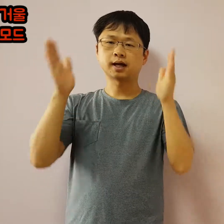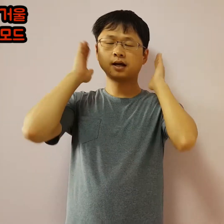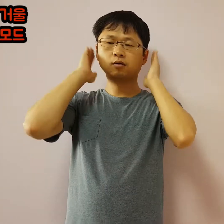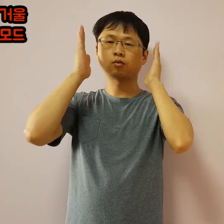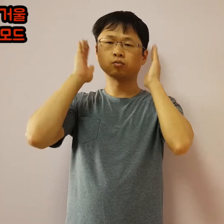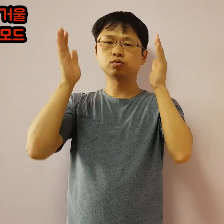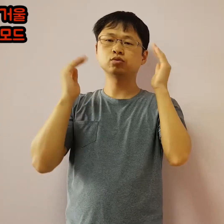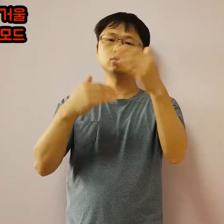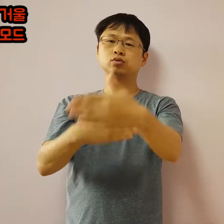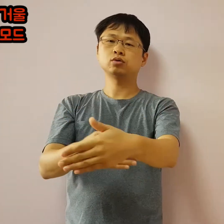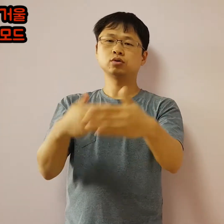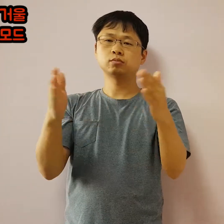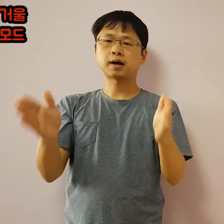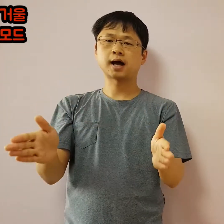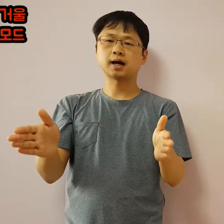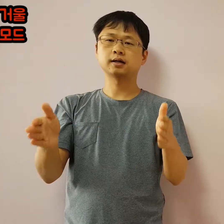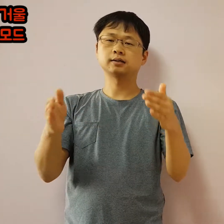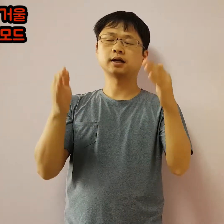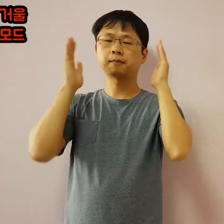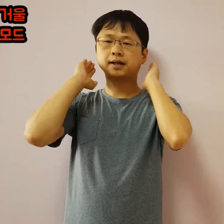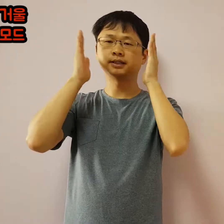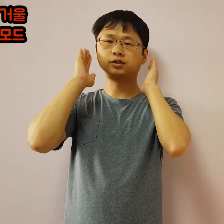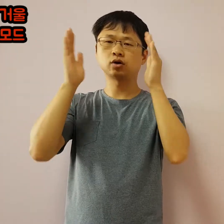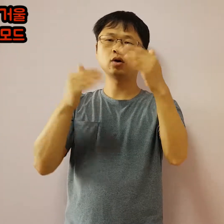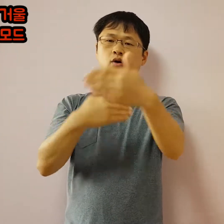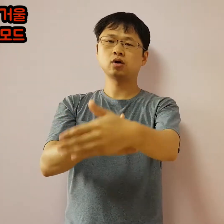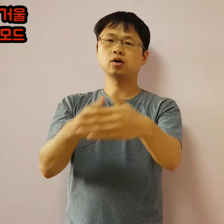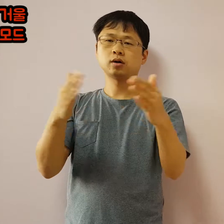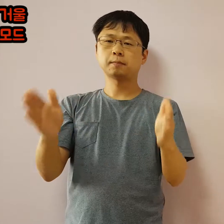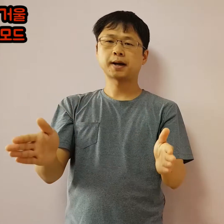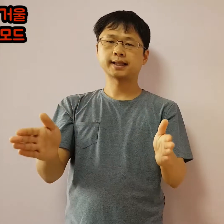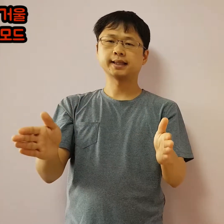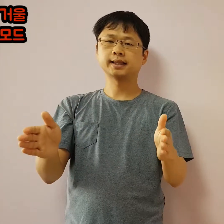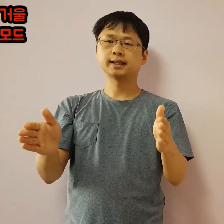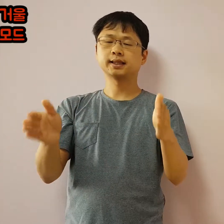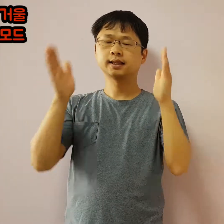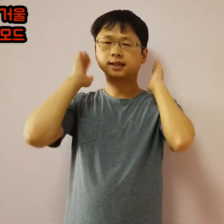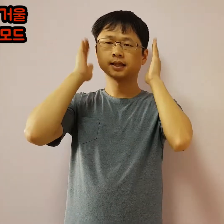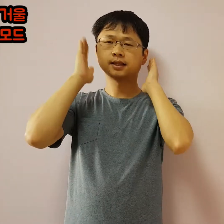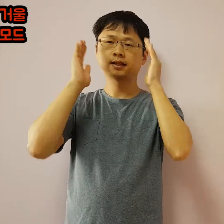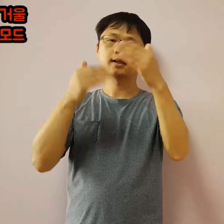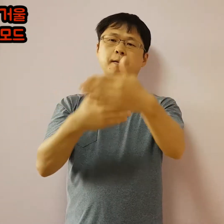반입니다. 공부방. 그게 반이죠. 반.